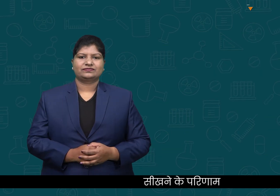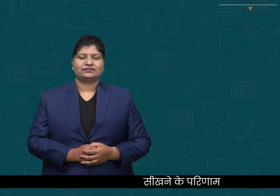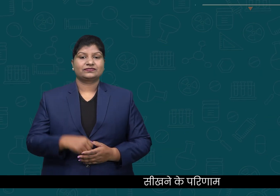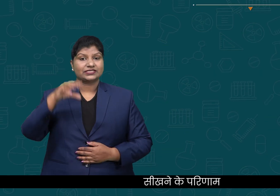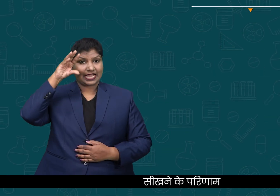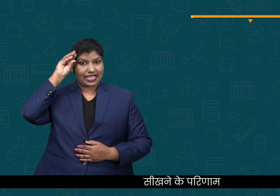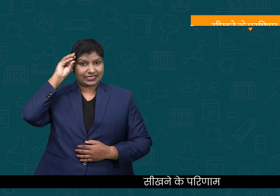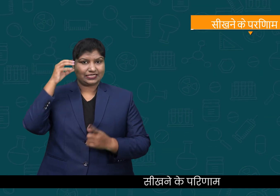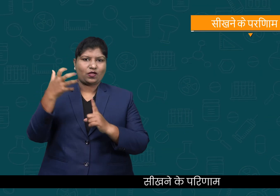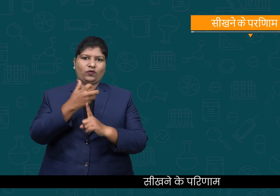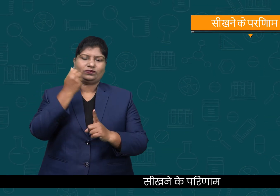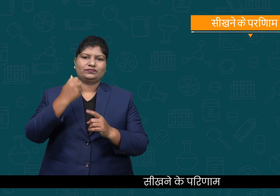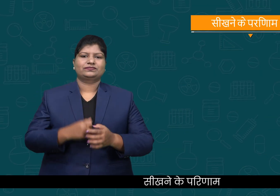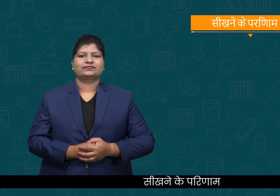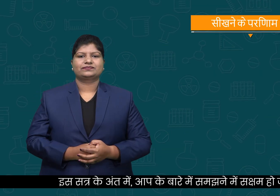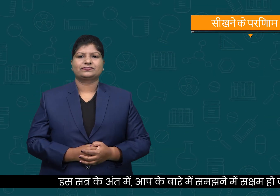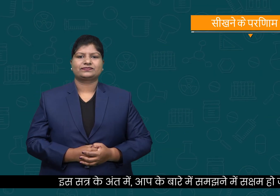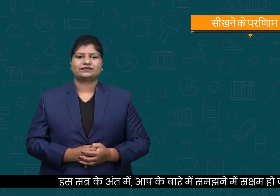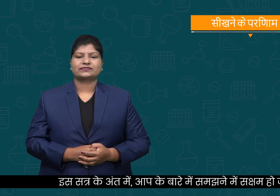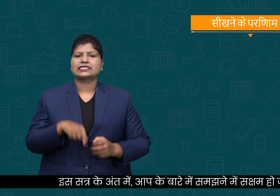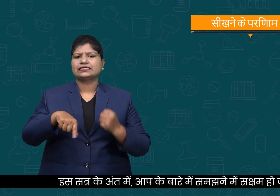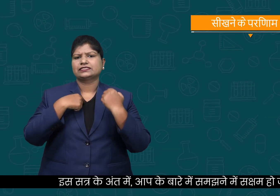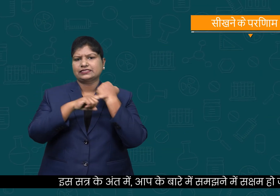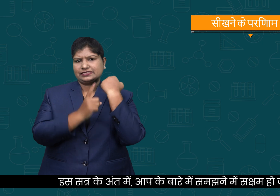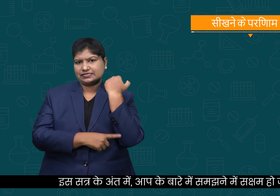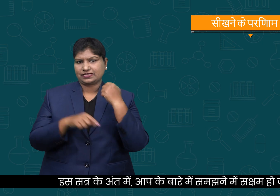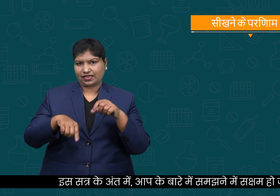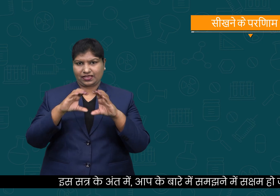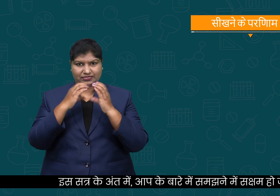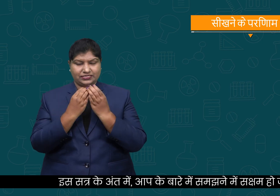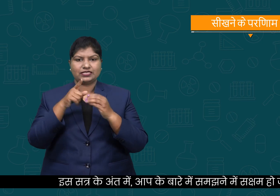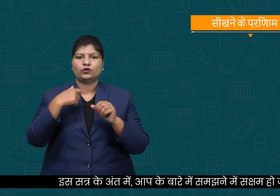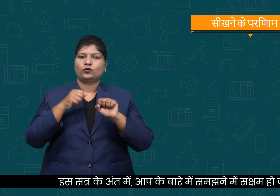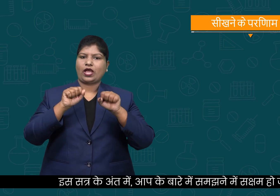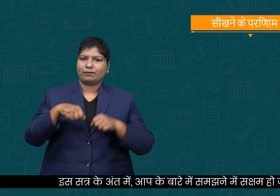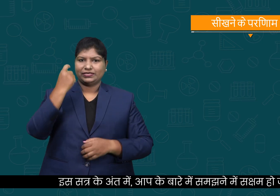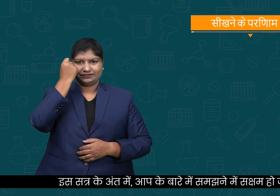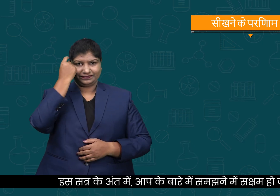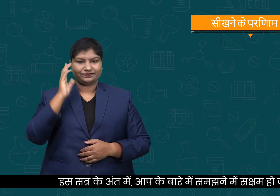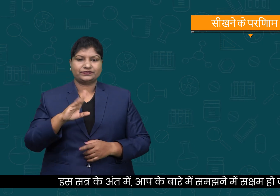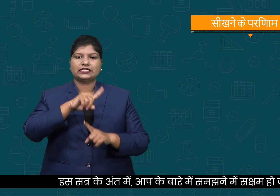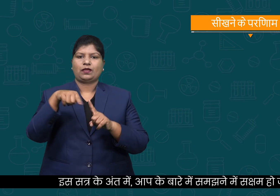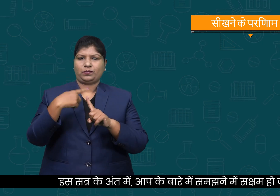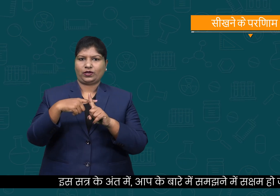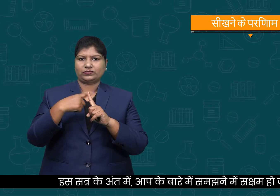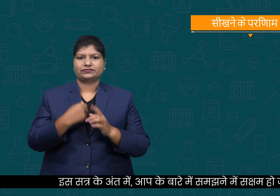सीखने के परिणाम। इस सत्र के अंत में आप के बारे में समझने में सक्षम हो